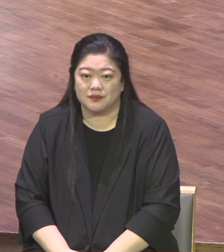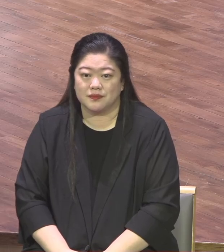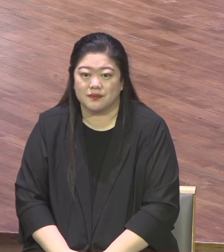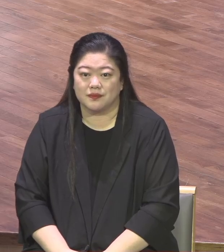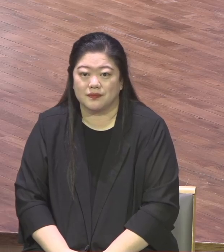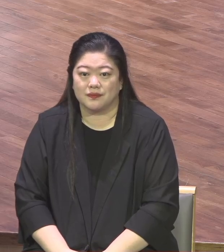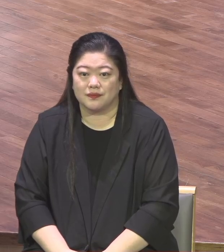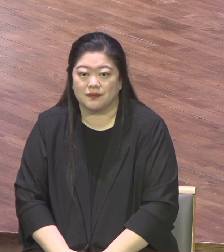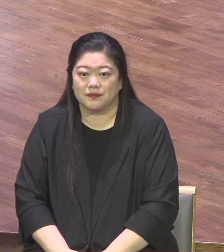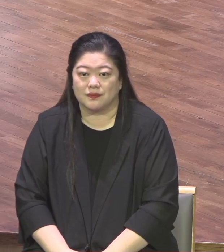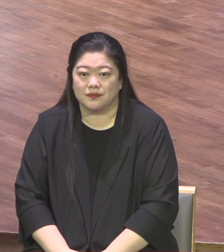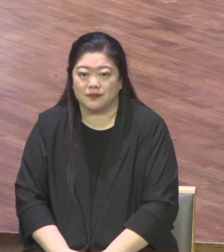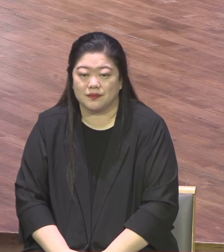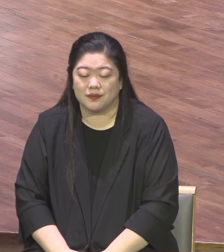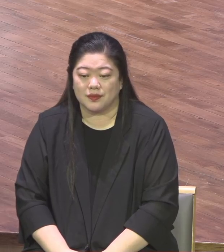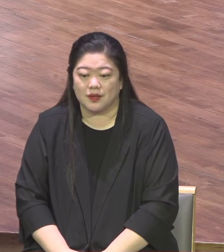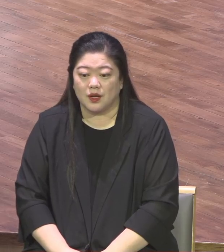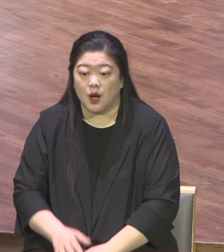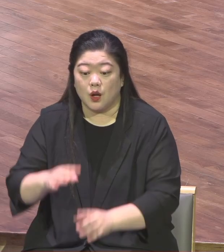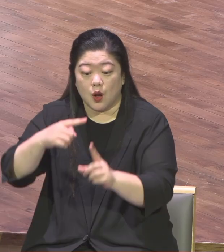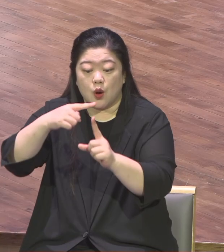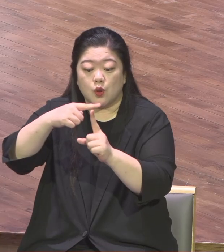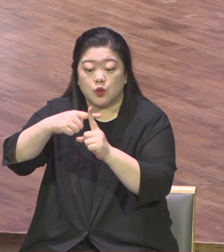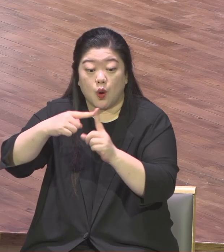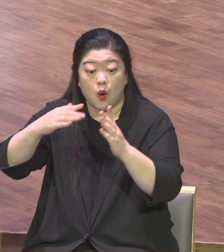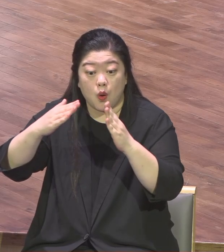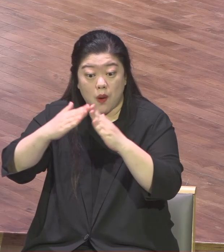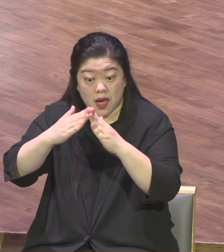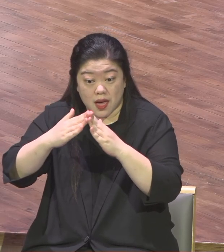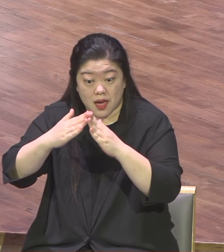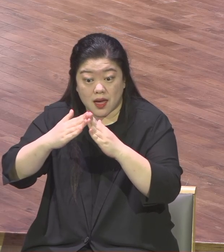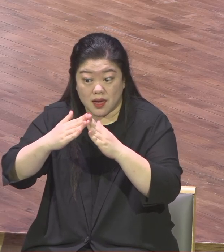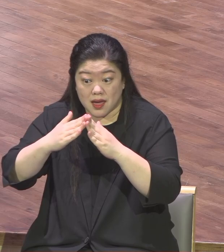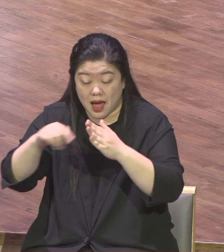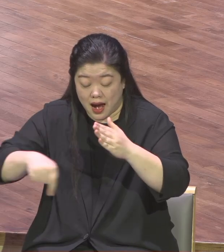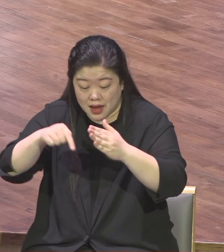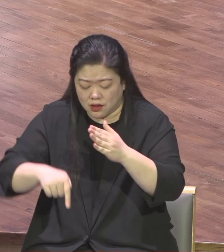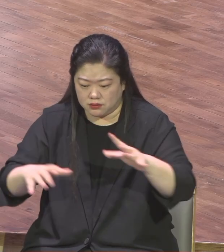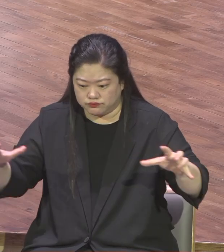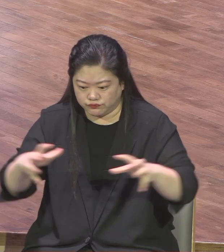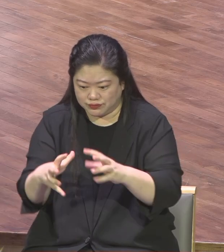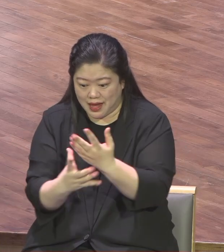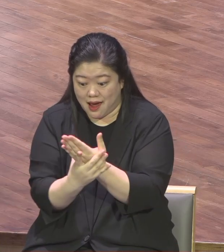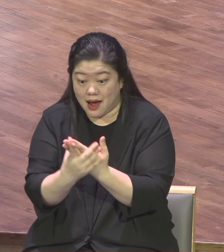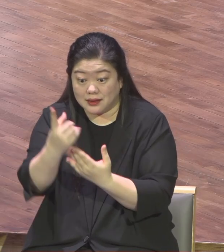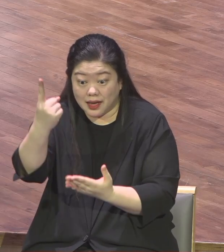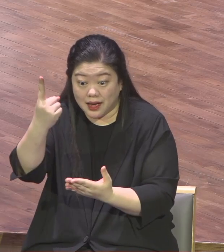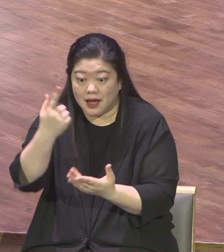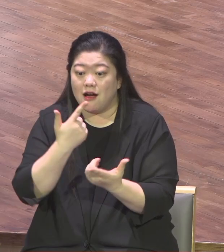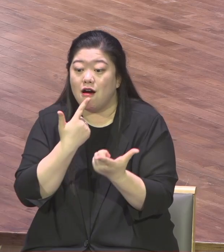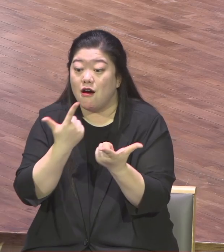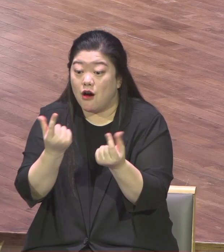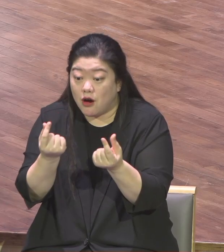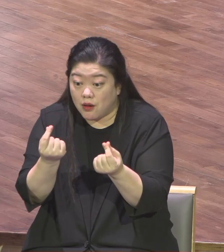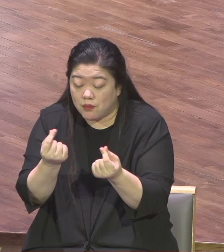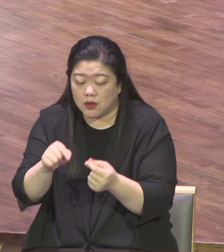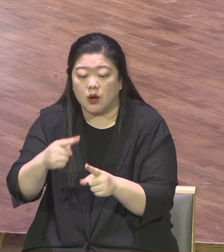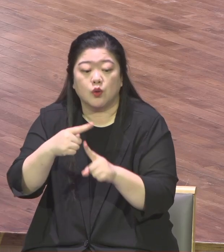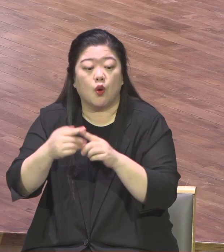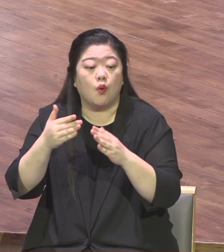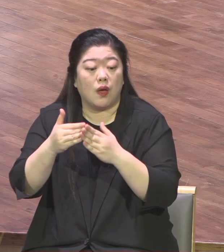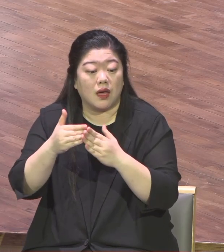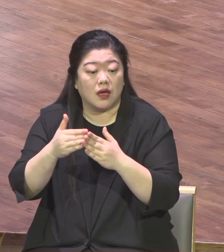뜻이에요. 머리 그 교회의 머리는 그리스도이십니다. 아시겠어요? 그리스도의 주인이 누굽니까? 예수